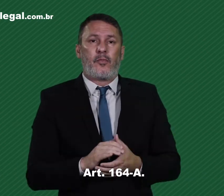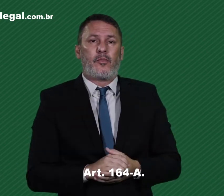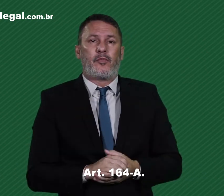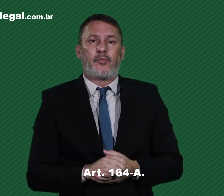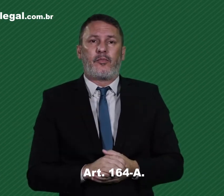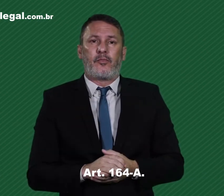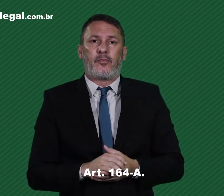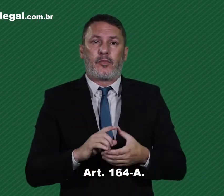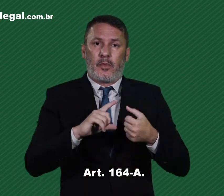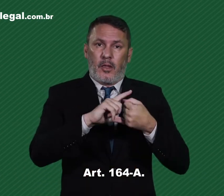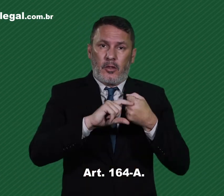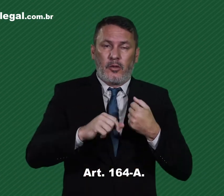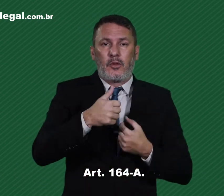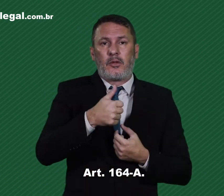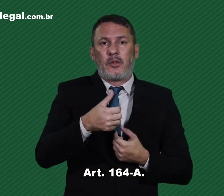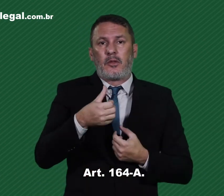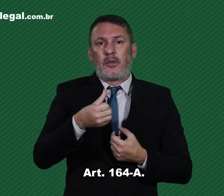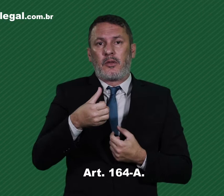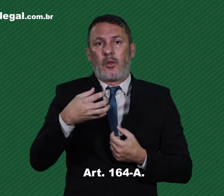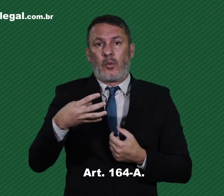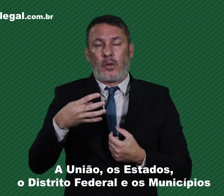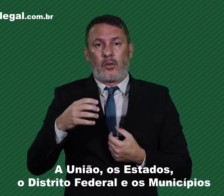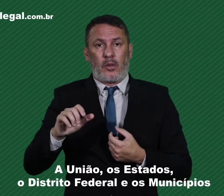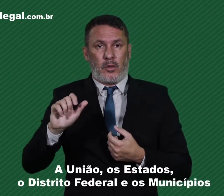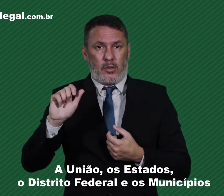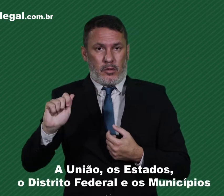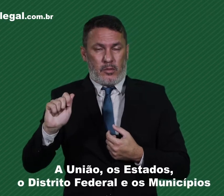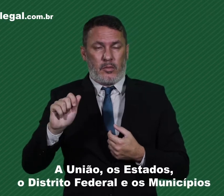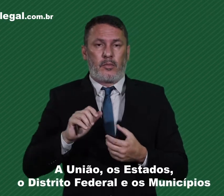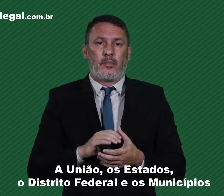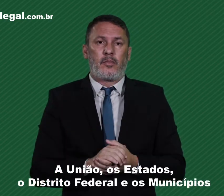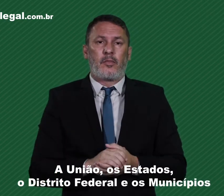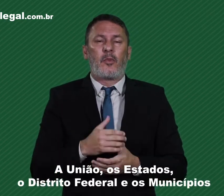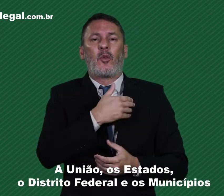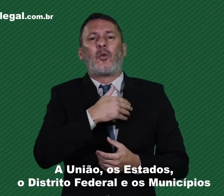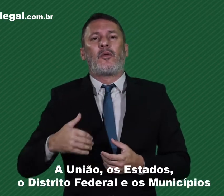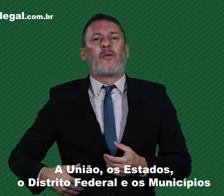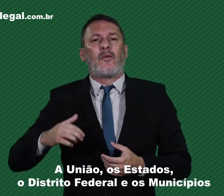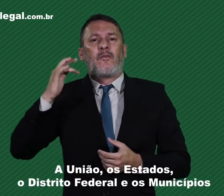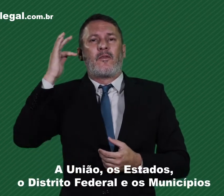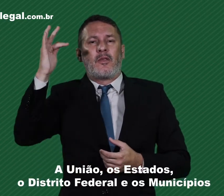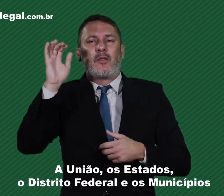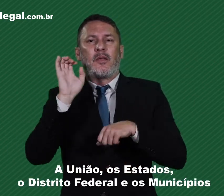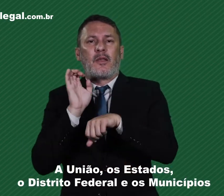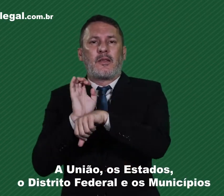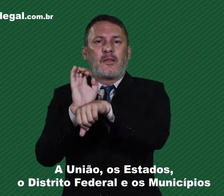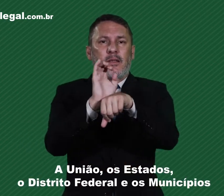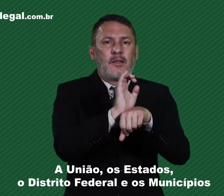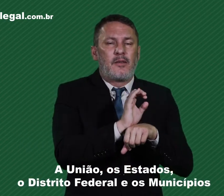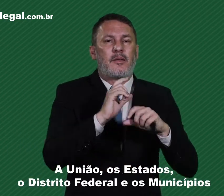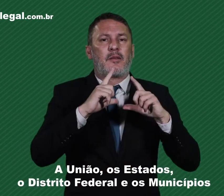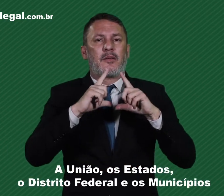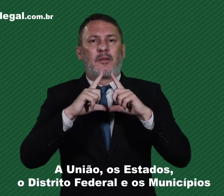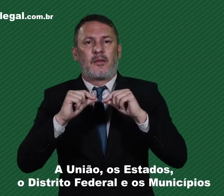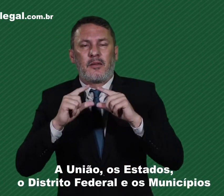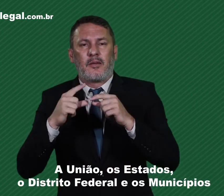artigo 164 a a união os estados o Distrito Federal e os municípios